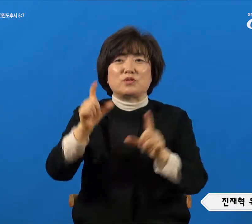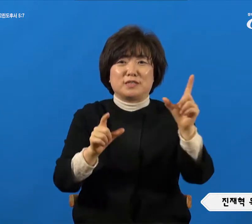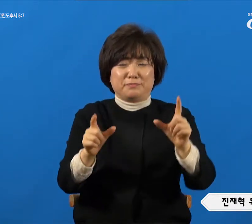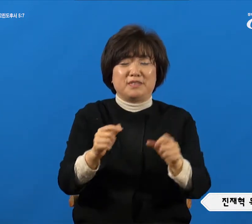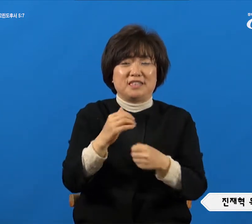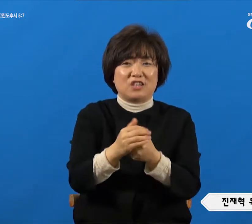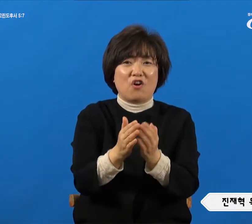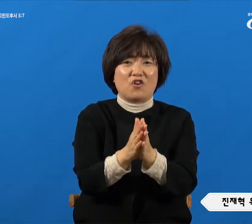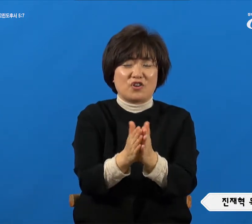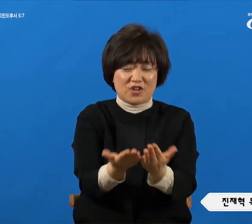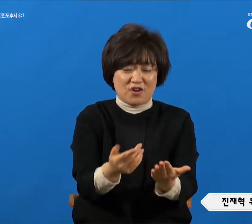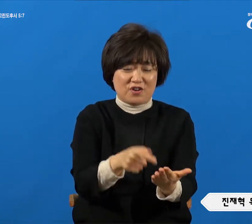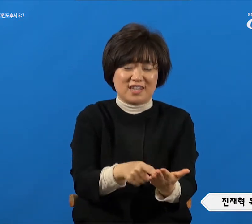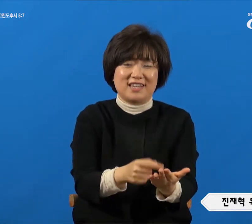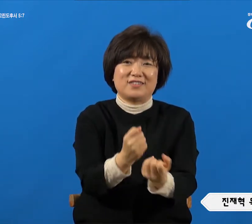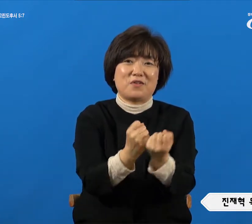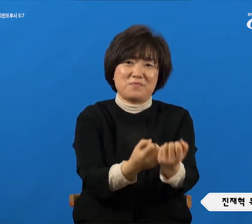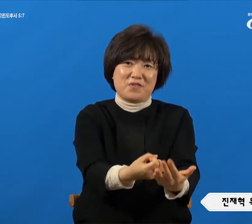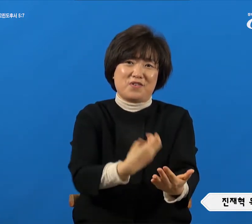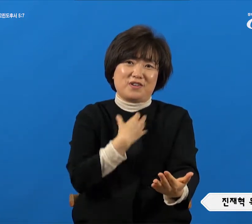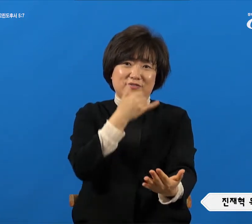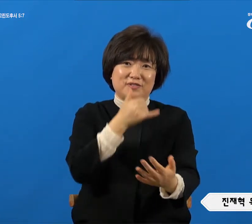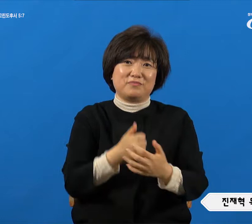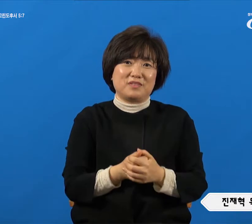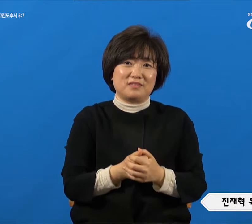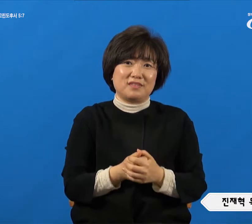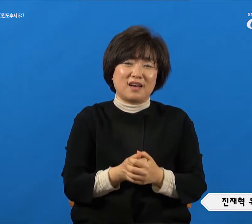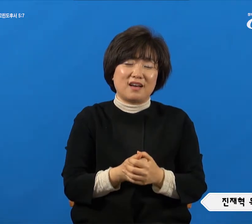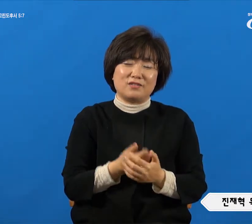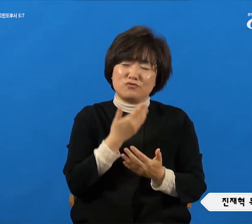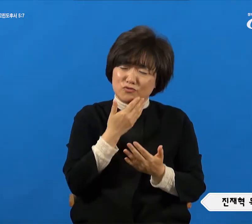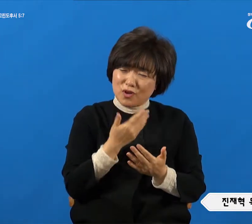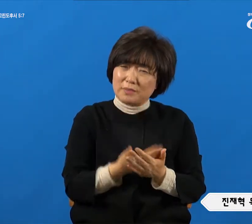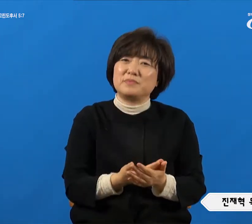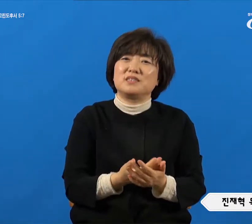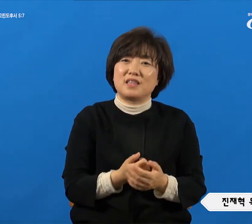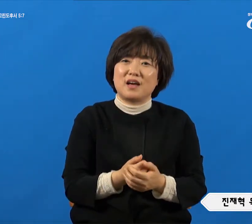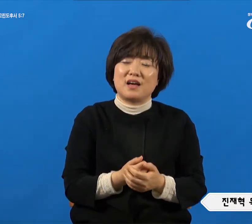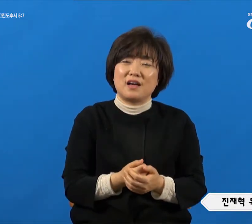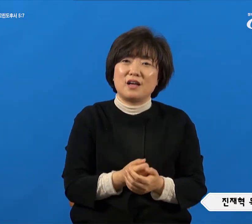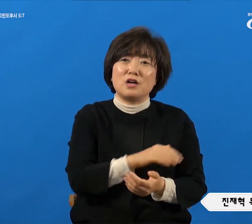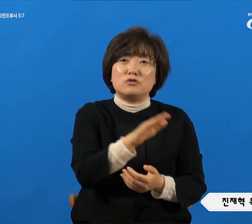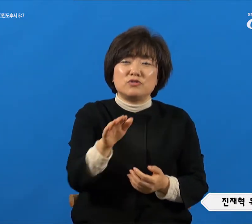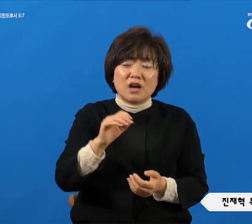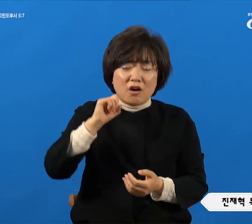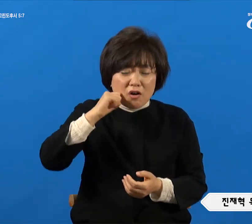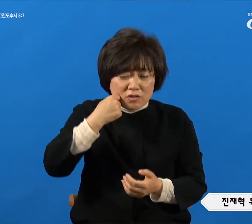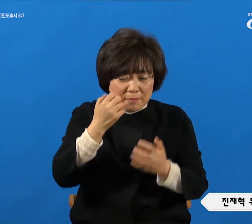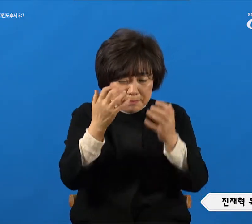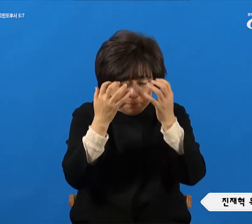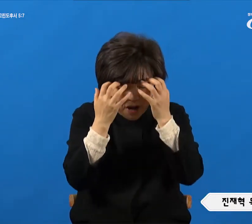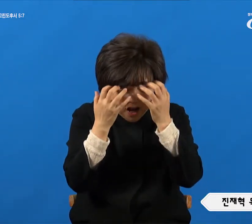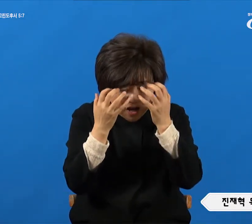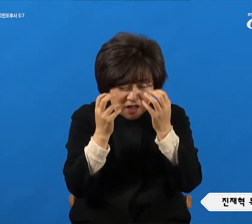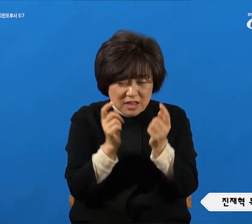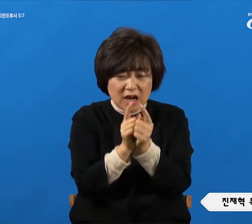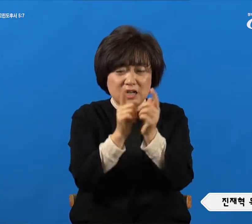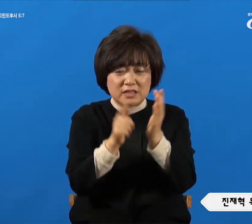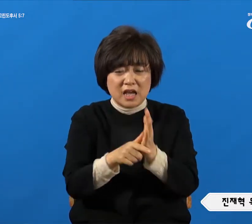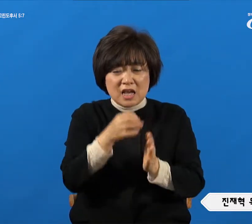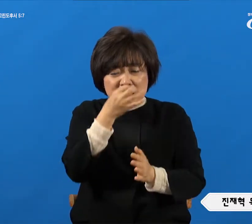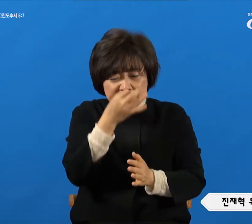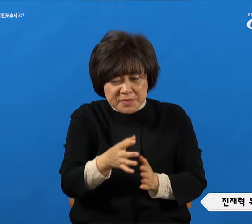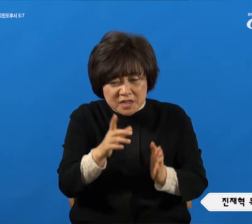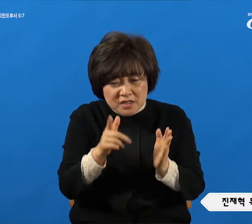모습을 성경은 설명합니다. 이게 왜 중요합니까? 우리가 어려운 일을 당할 때, 힘든 일 가운데